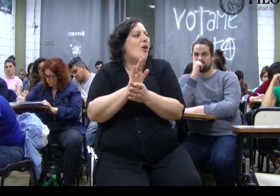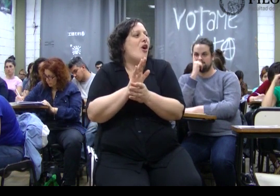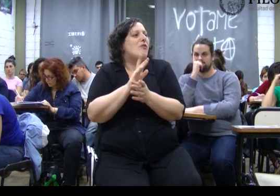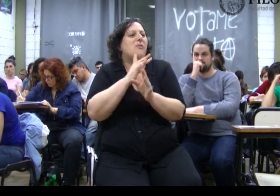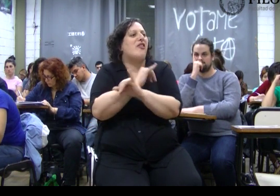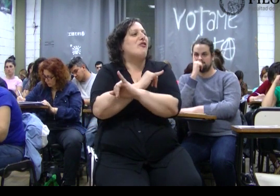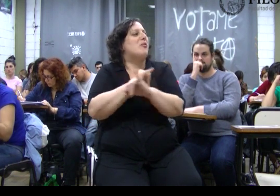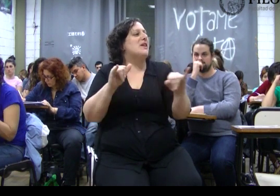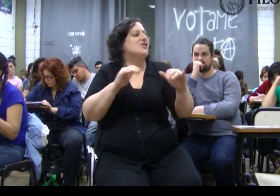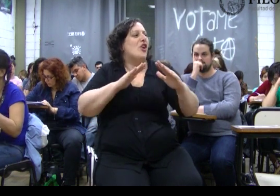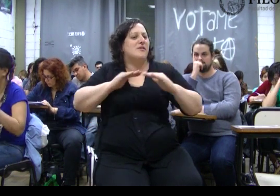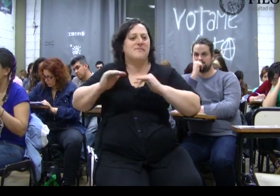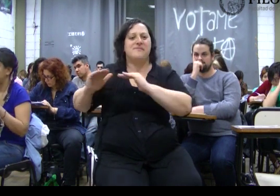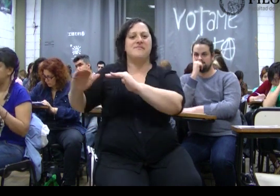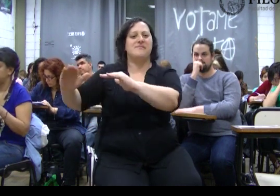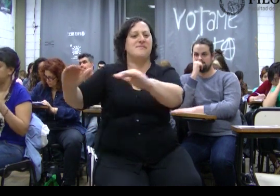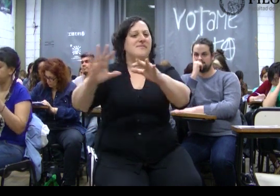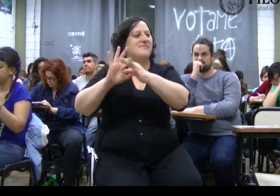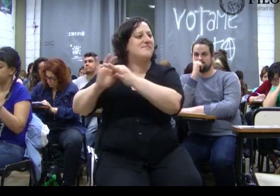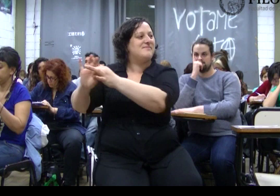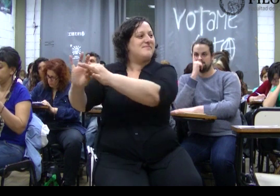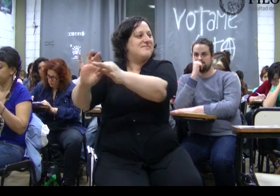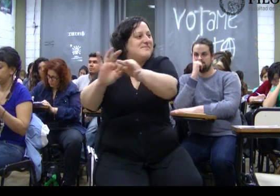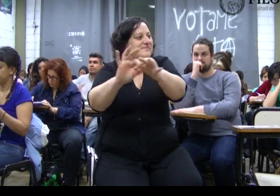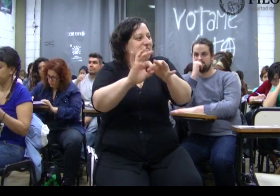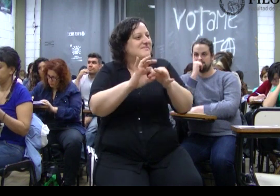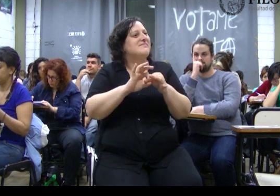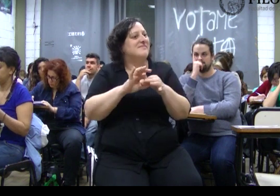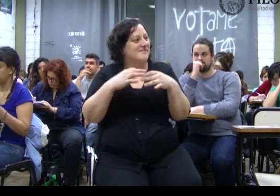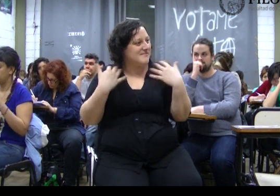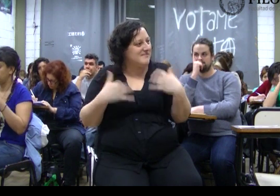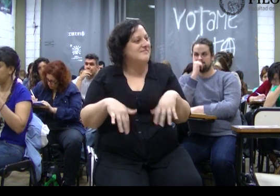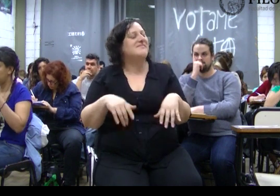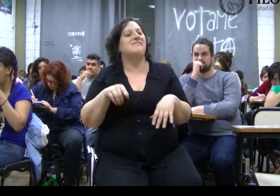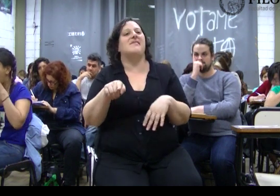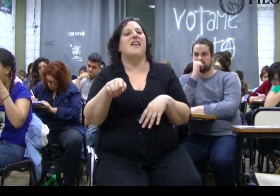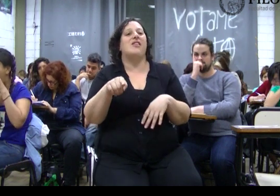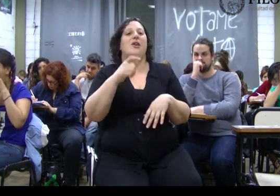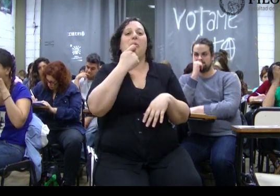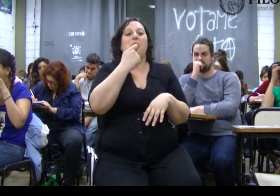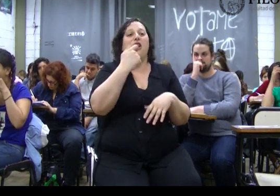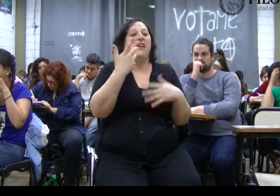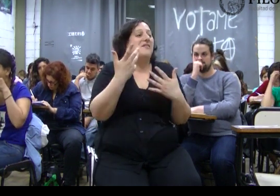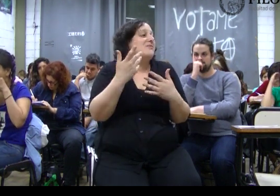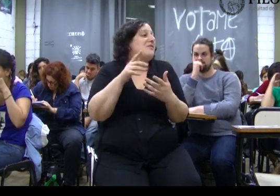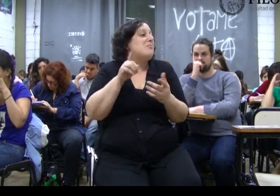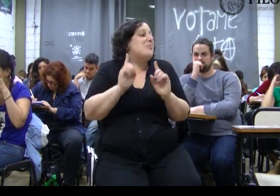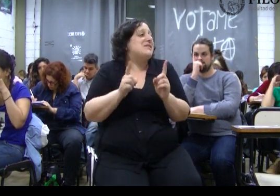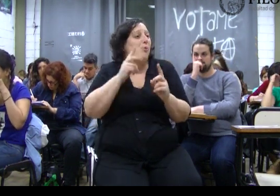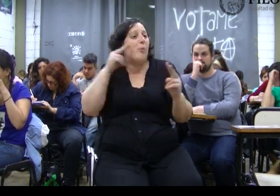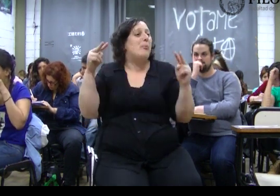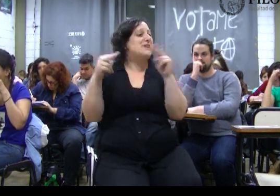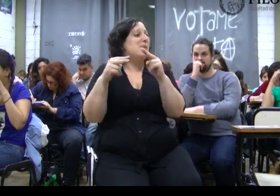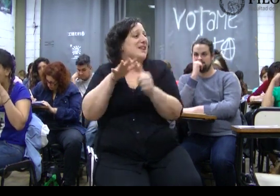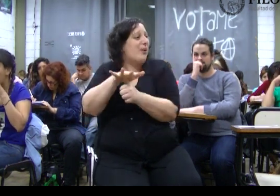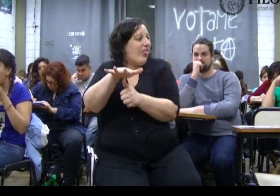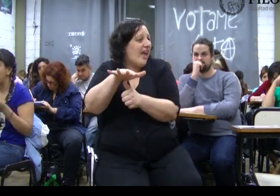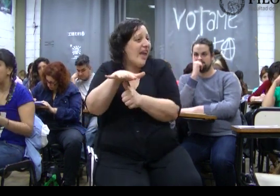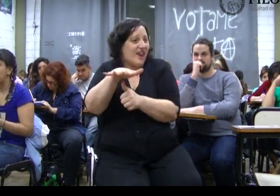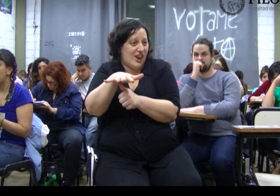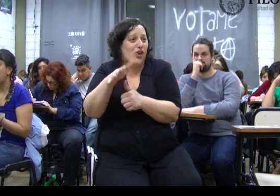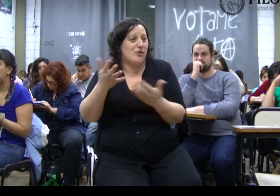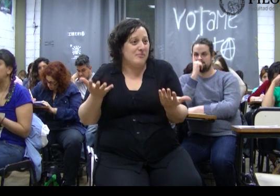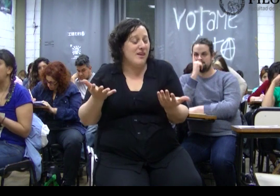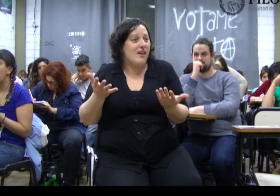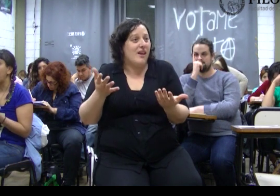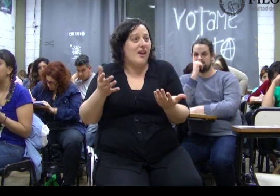esto. Entonces empezamos a trabajar los métodos anticonceptivos desde una perspectiva de género. Y decíamos, tenemos como